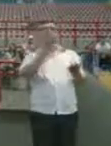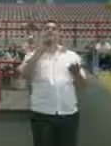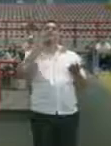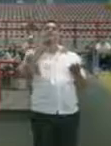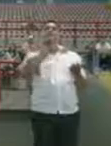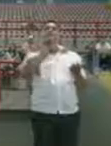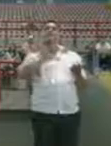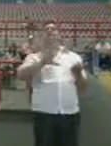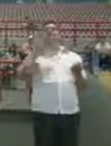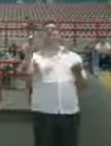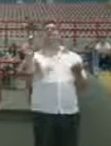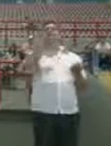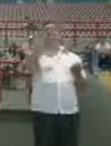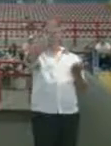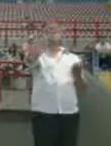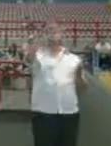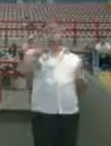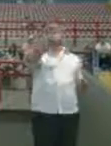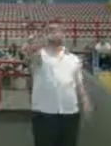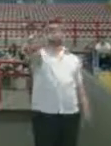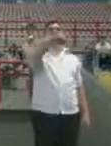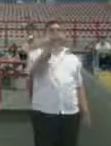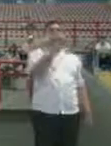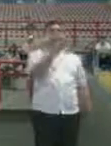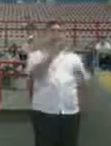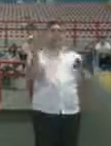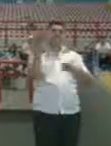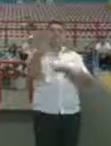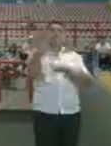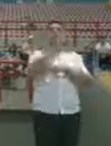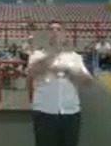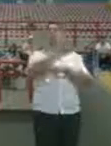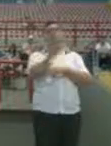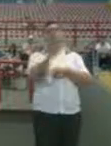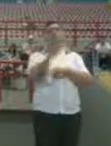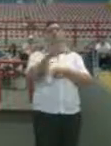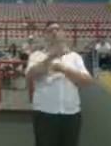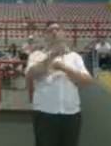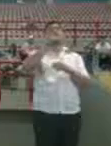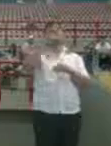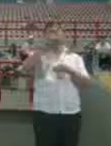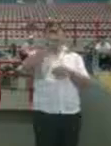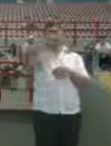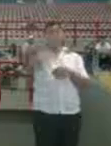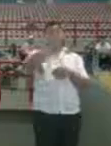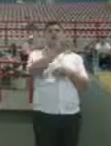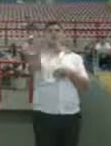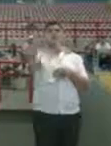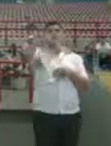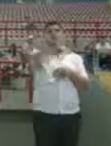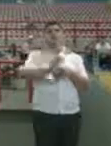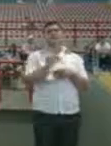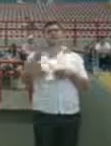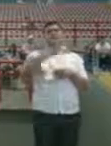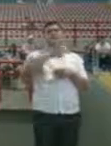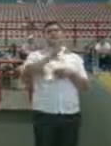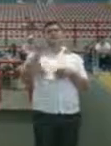nordeste. Nos anos 70 era muita procura pelo sul. Nos anos 80 a industrialização veio para o nordeste. Vai ser criada